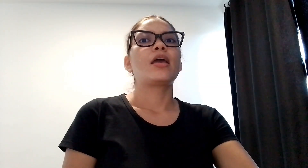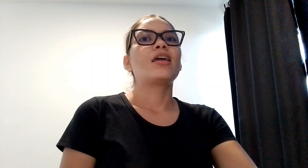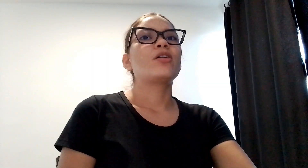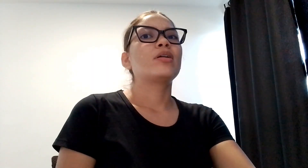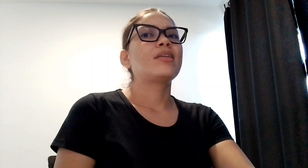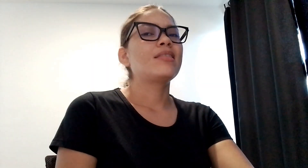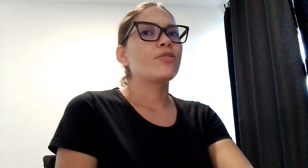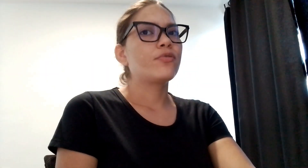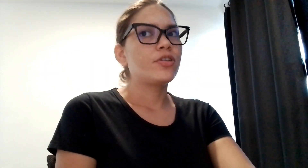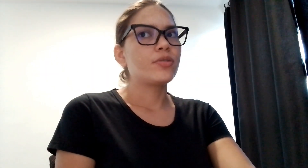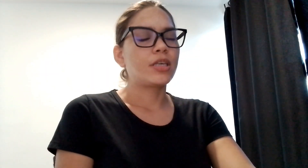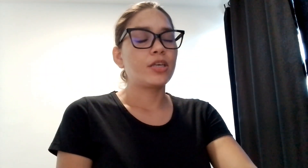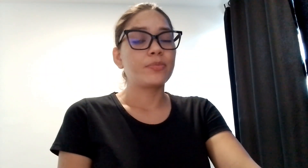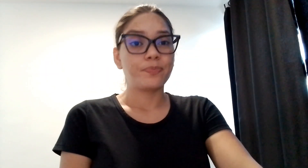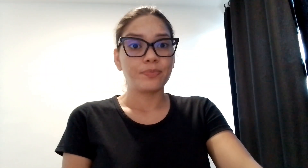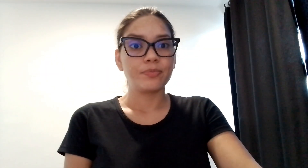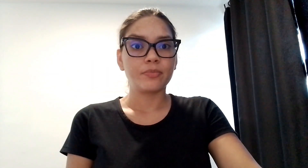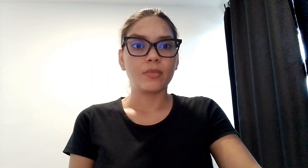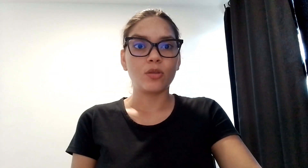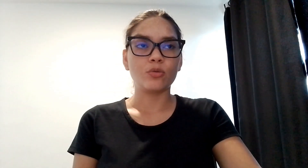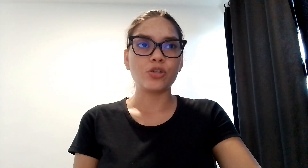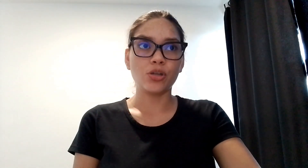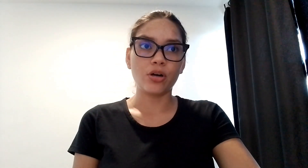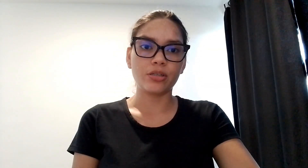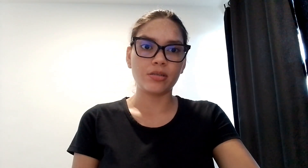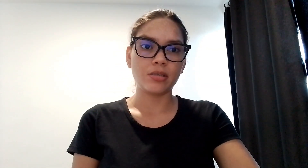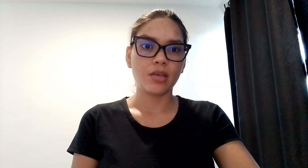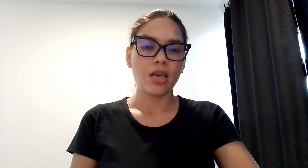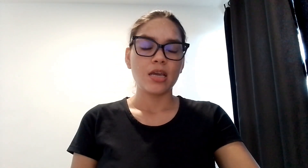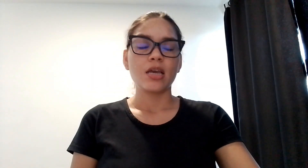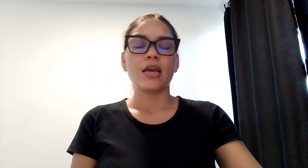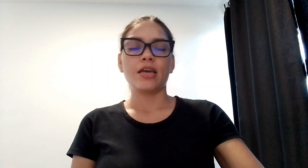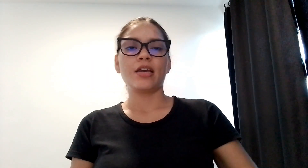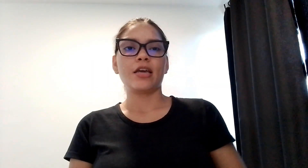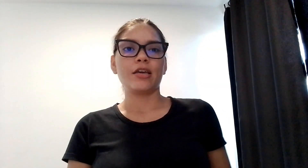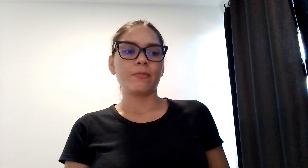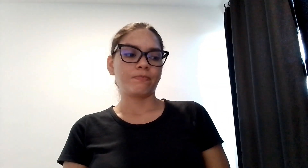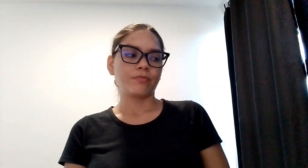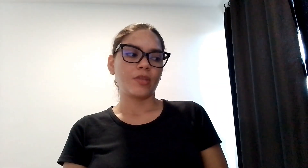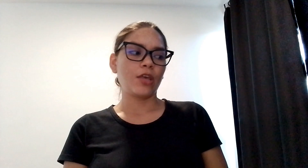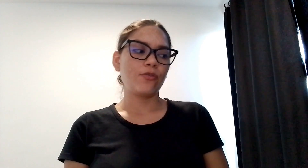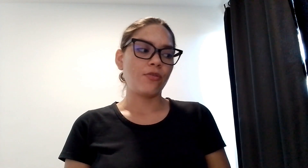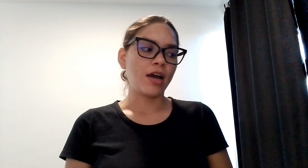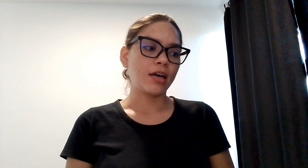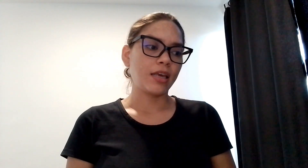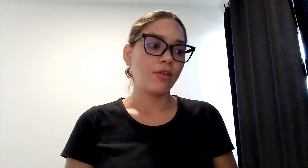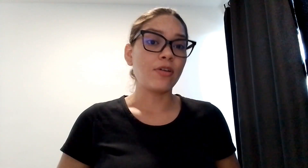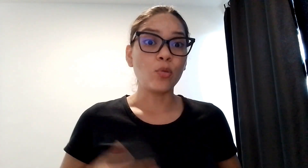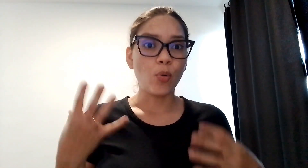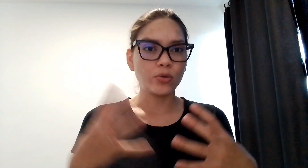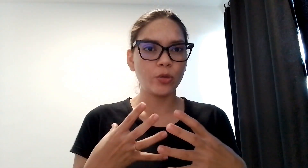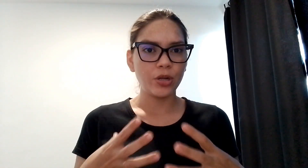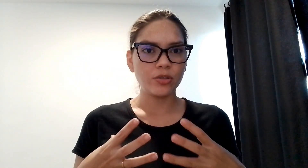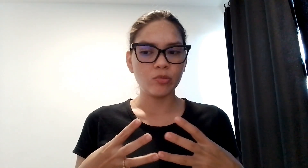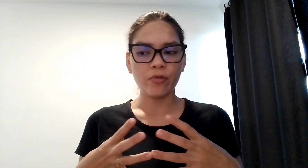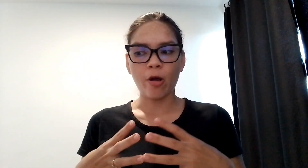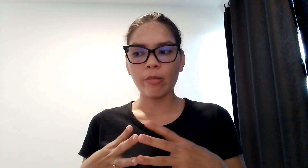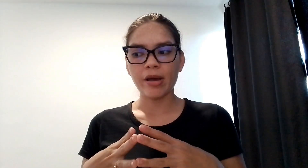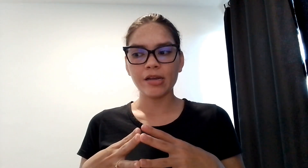Eu até tenho um vídeo aqui no Shorts que fala um pouco sobre isso de uma forma